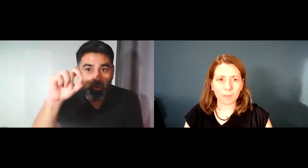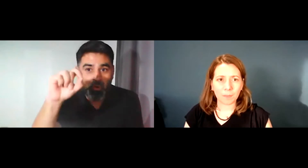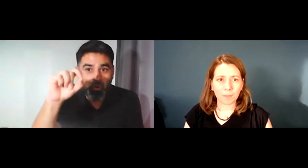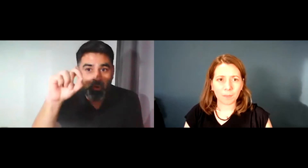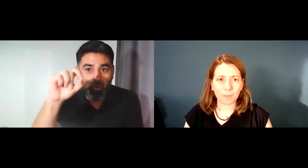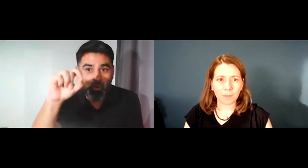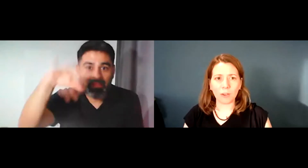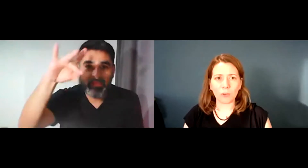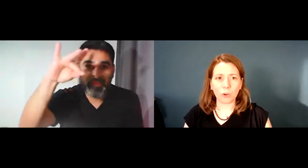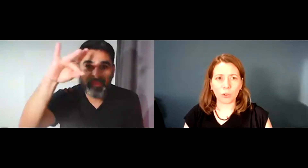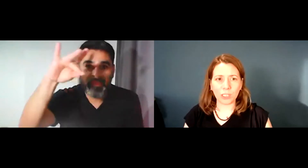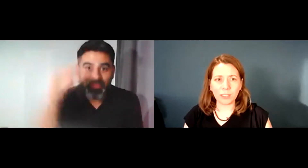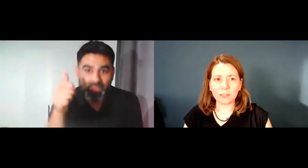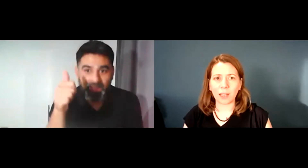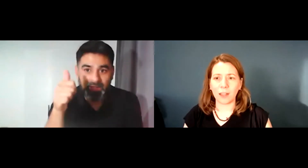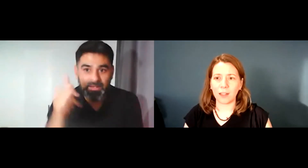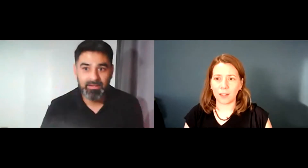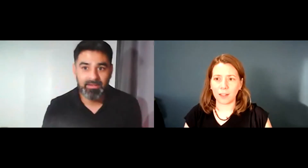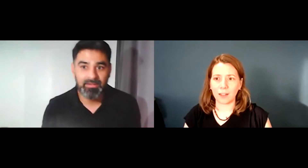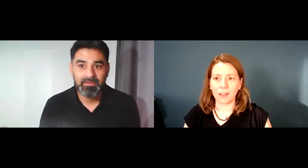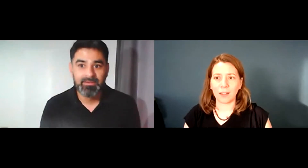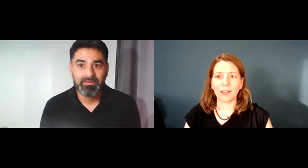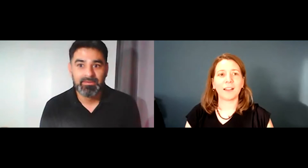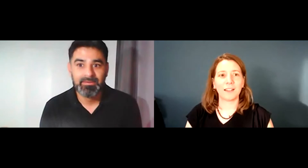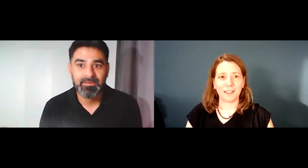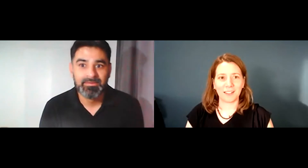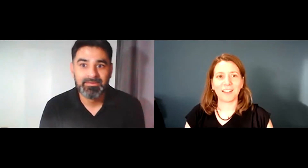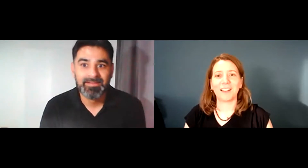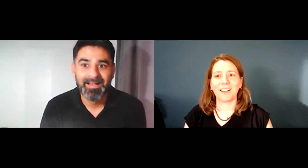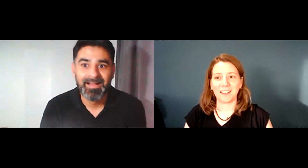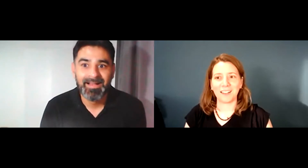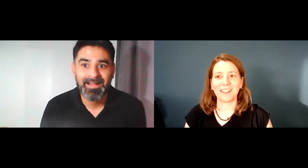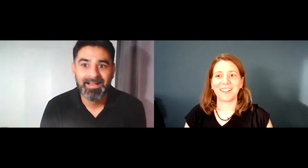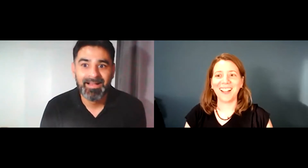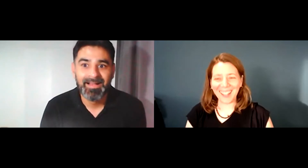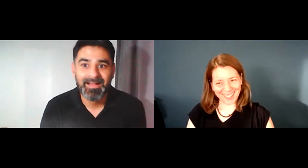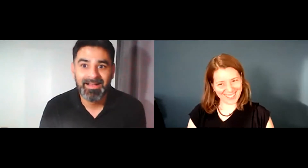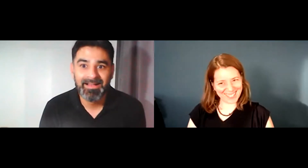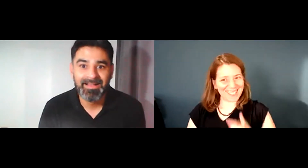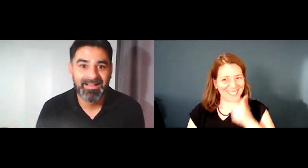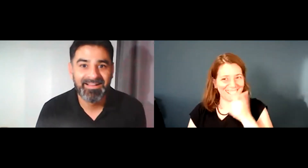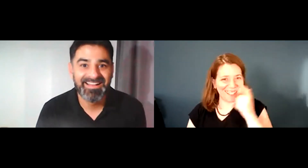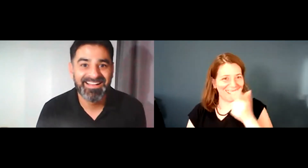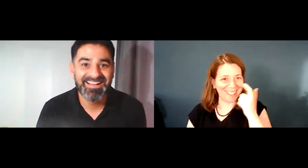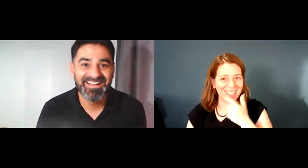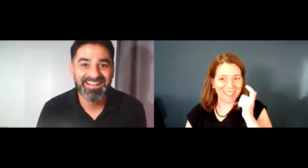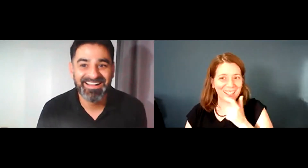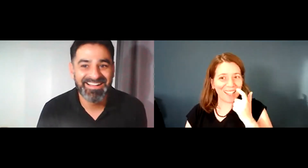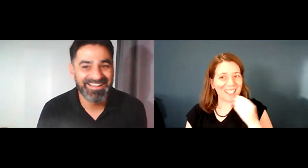María. De... María. Violinda. Violinda. Ya se ríe. ¿De qué se